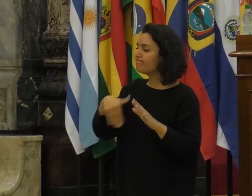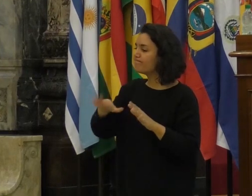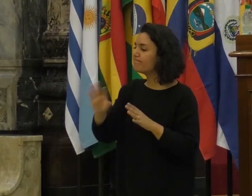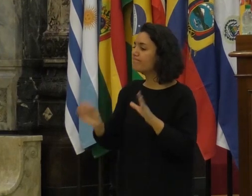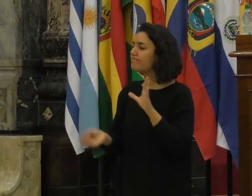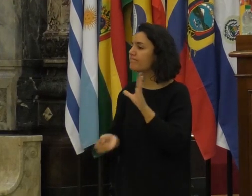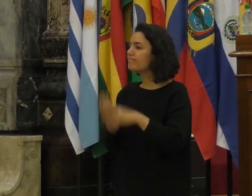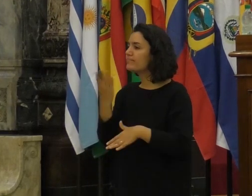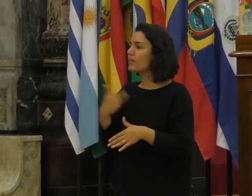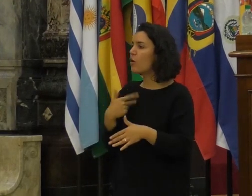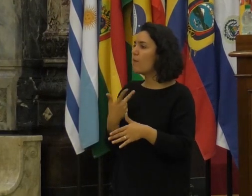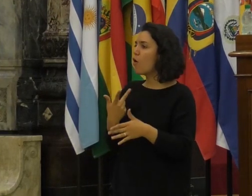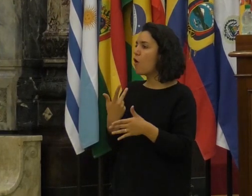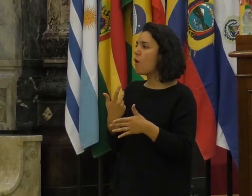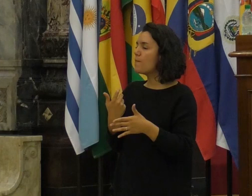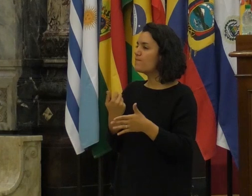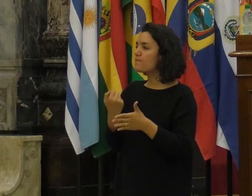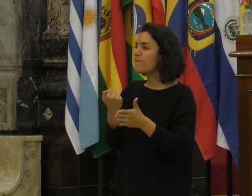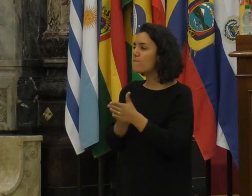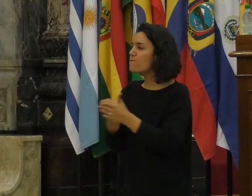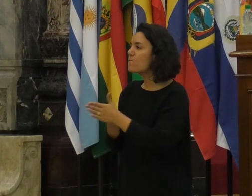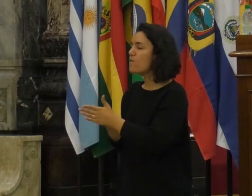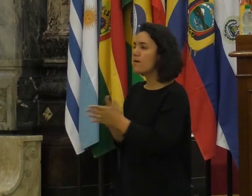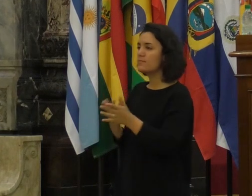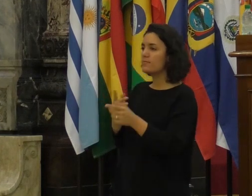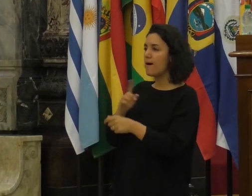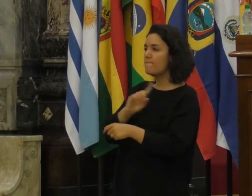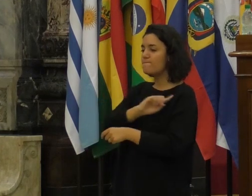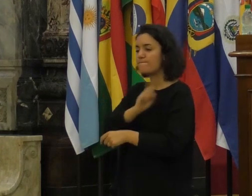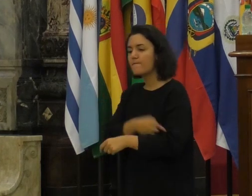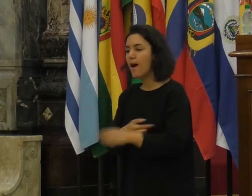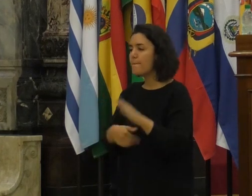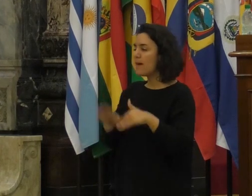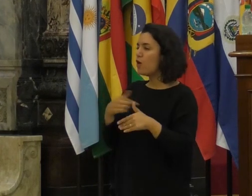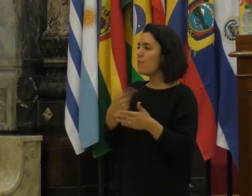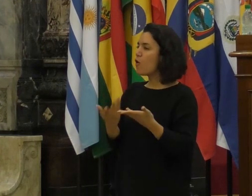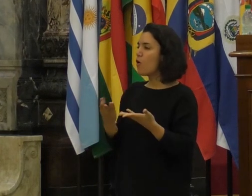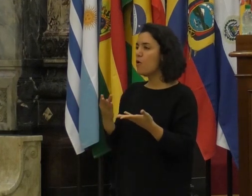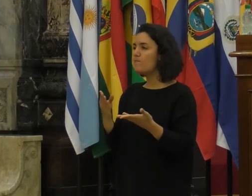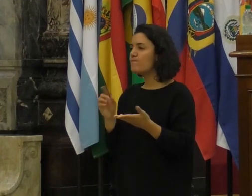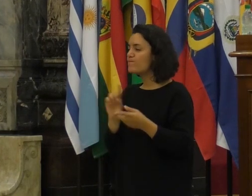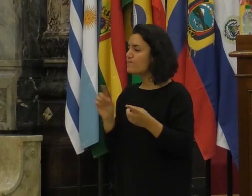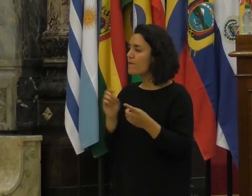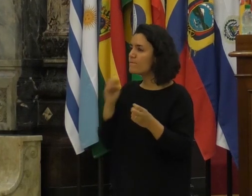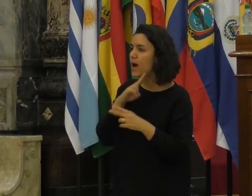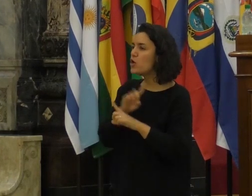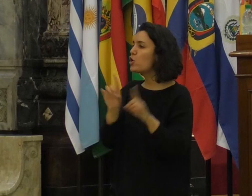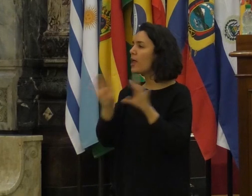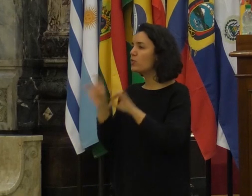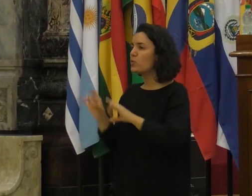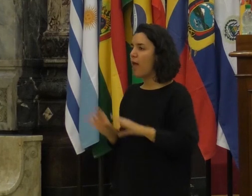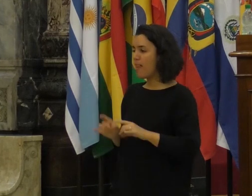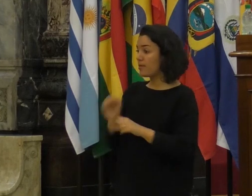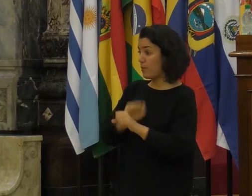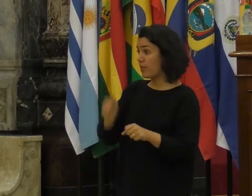transdisciplinariedad forzada, puesta en práctica ante problemas que quizás puedan ser resueltos con otras formas